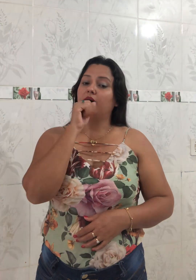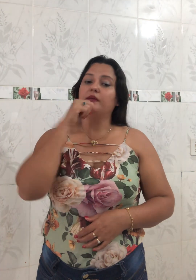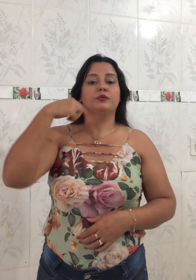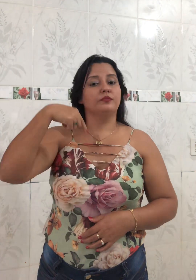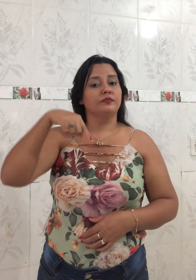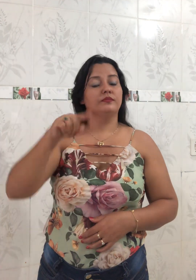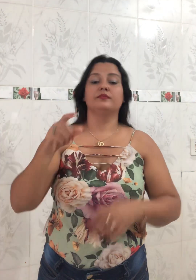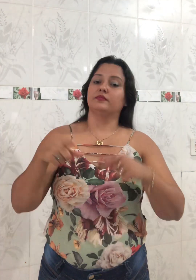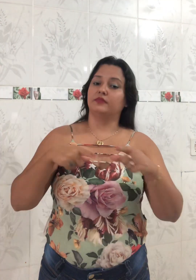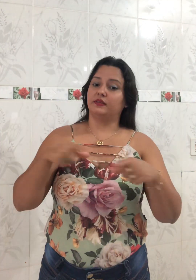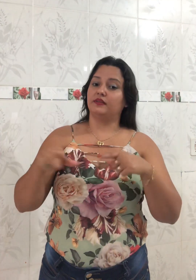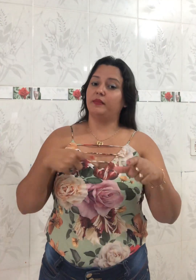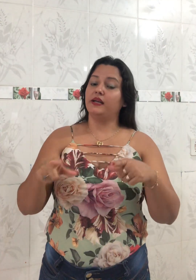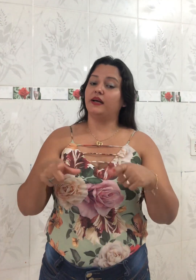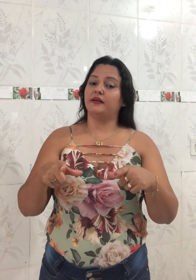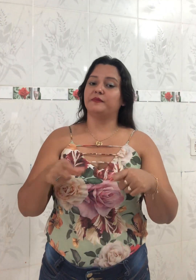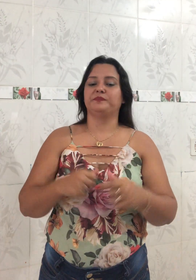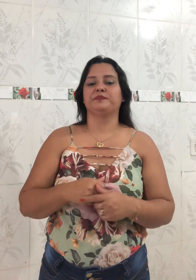sábado, trabalhar.